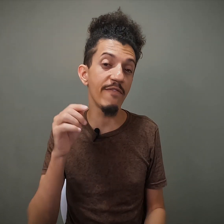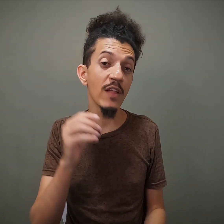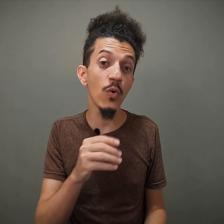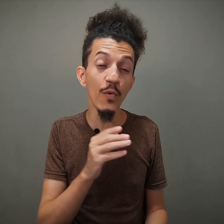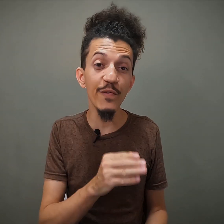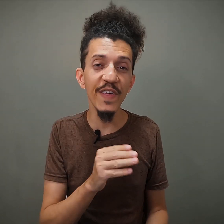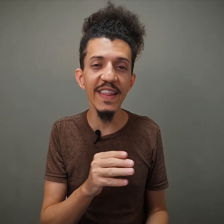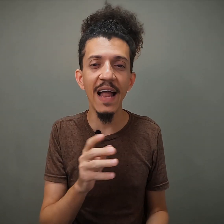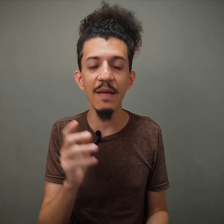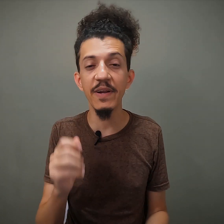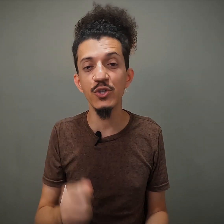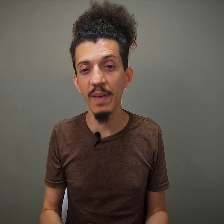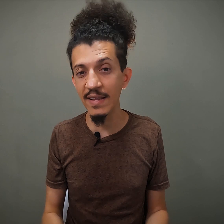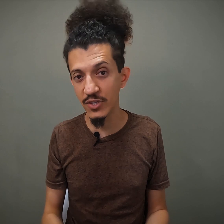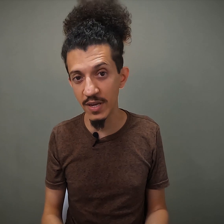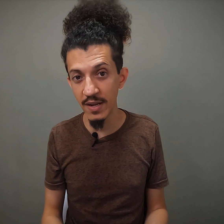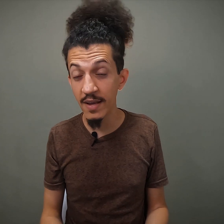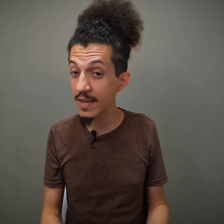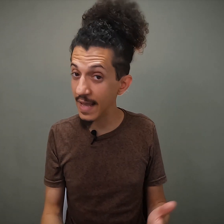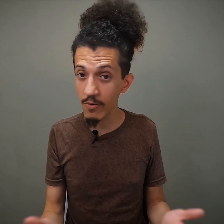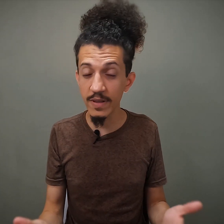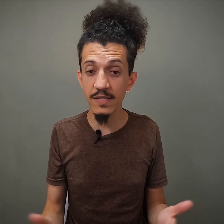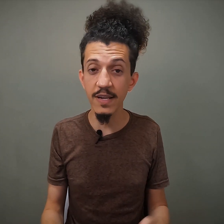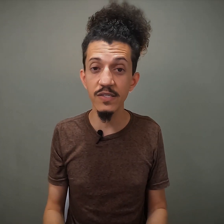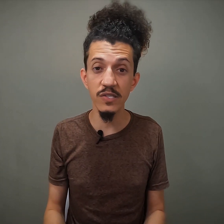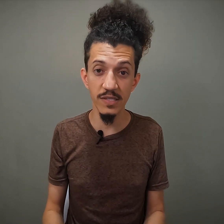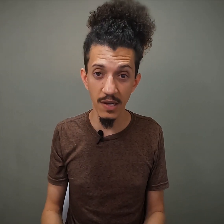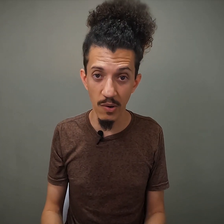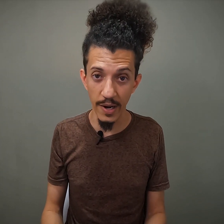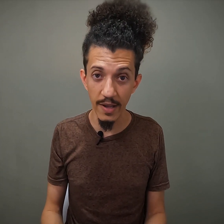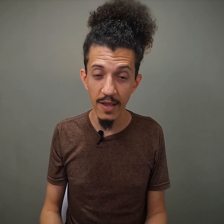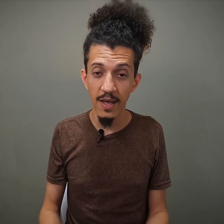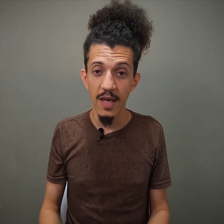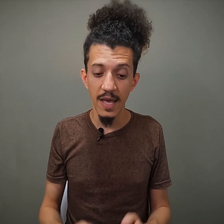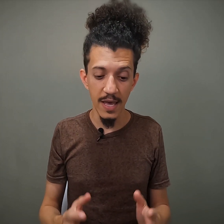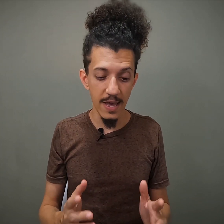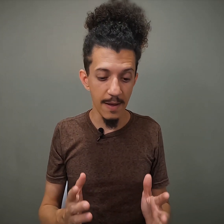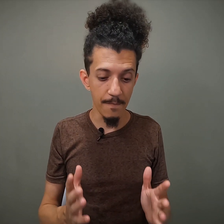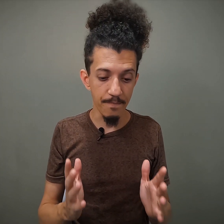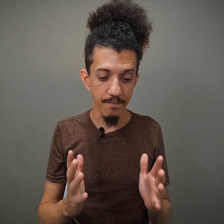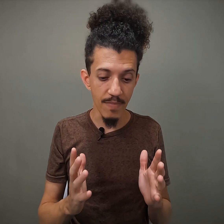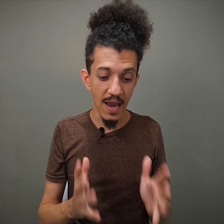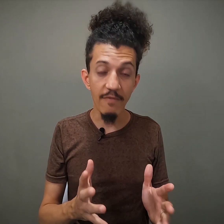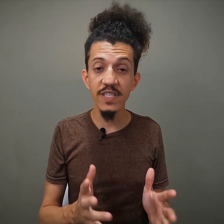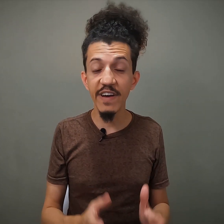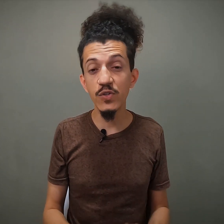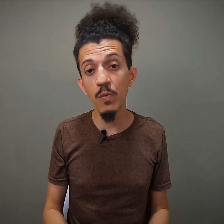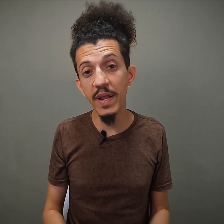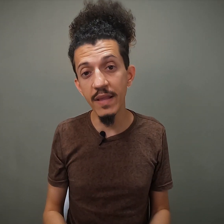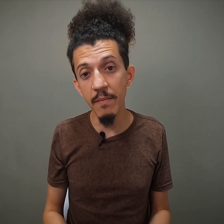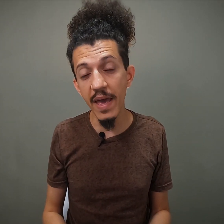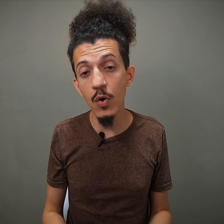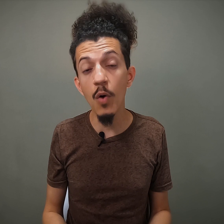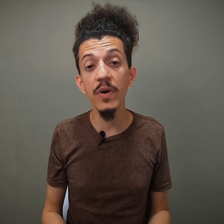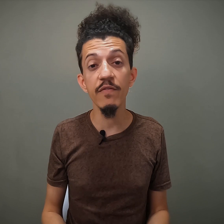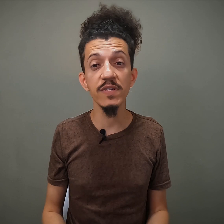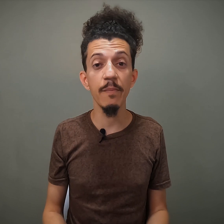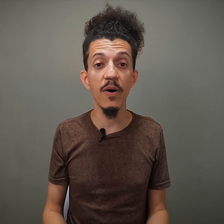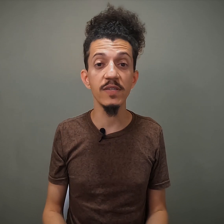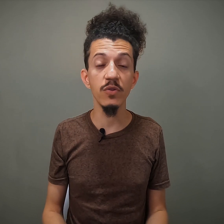evento O Fim da Libras de Mentira, que está acontecendo esses dias agora. Lá você vai descobrir também como que você pode se